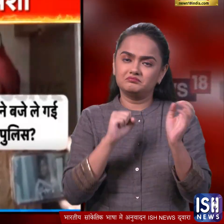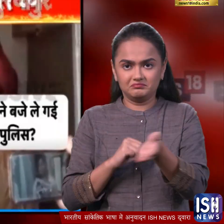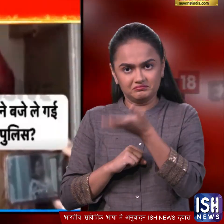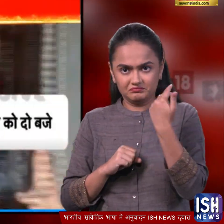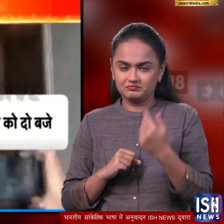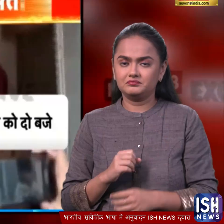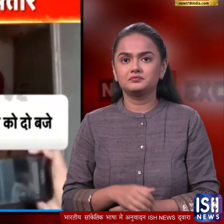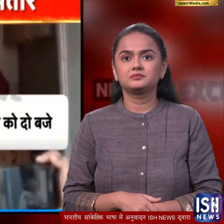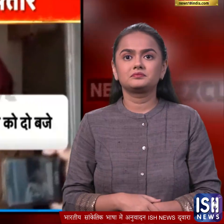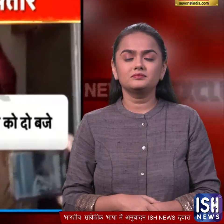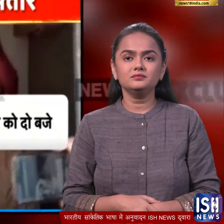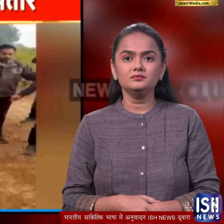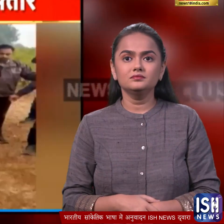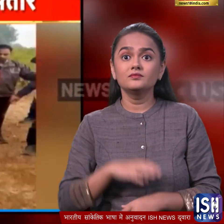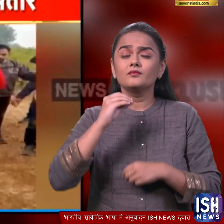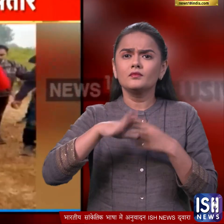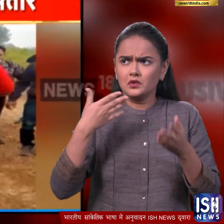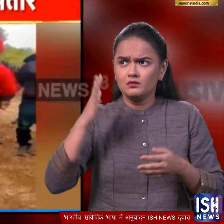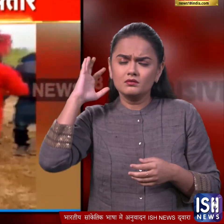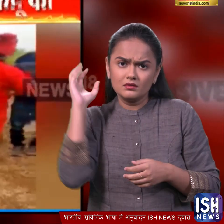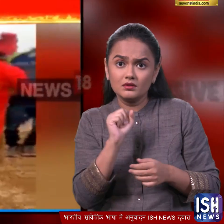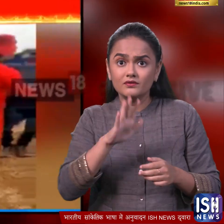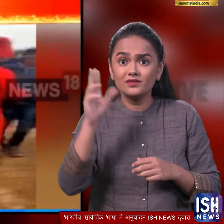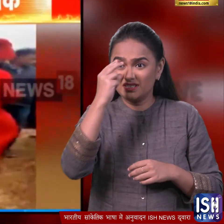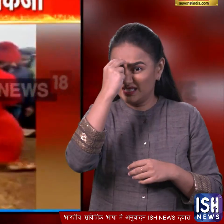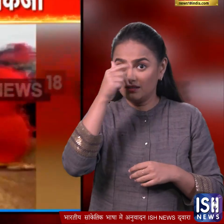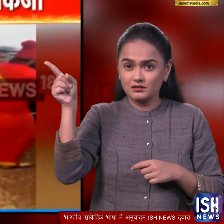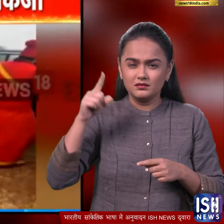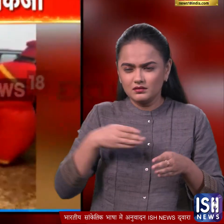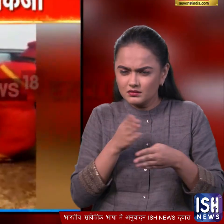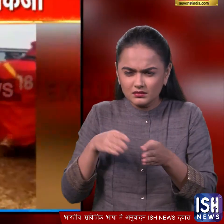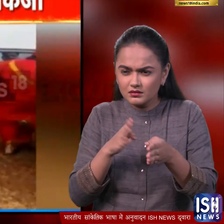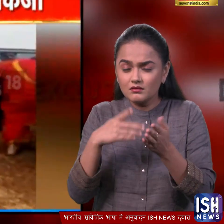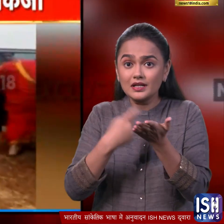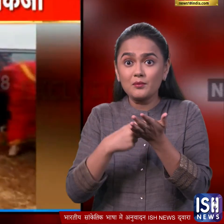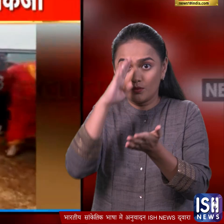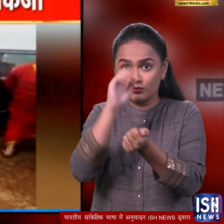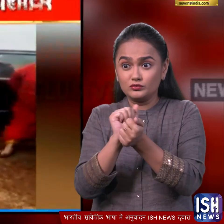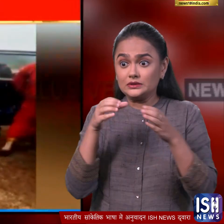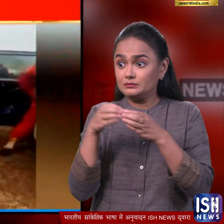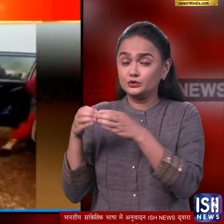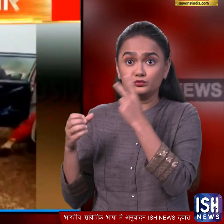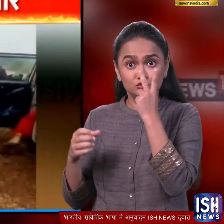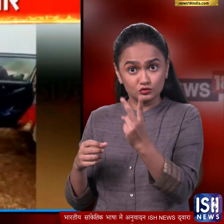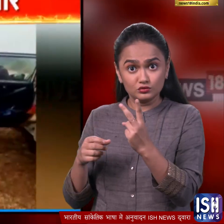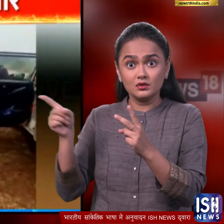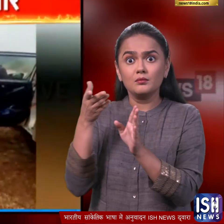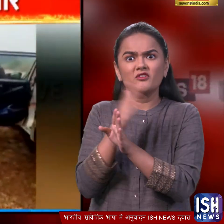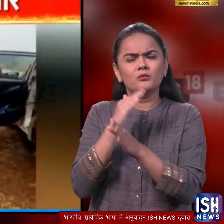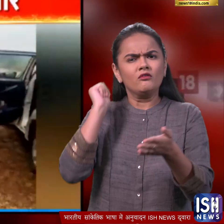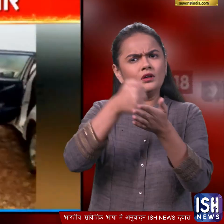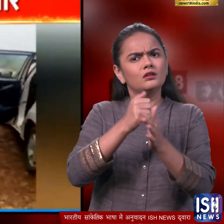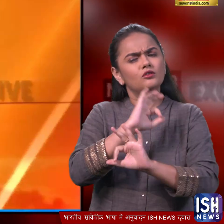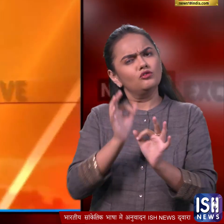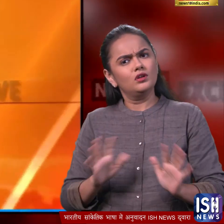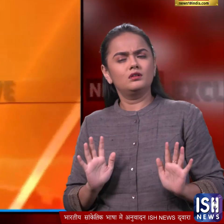पुलिस? कल आज रात में ले गई 2 बजे। पता चला है कि कालीचरण महाराज को ट्रैक करने के बाद रायपुर पुलिस की 2 टीमें पहले ही खजुराहो पहुंच